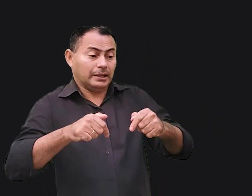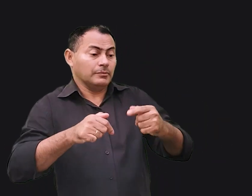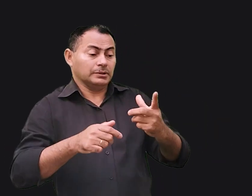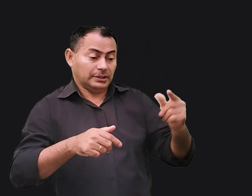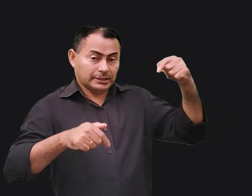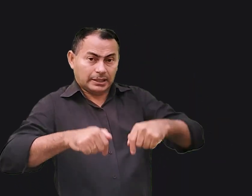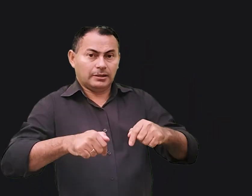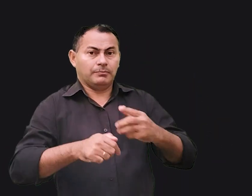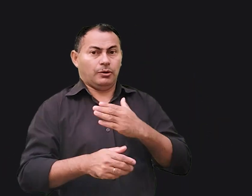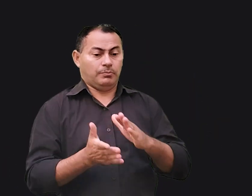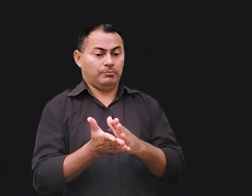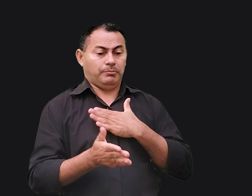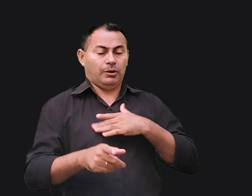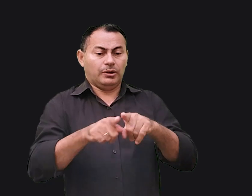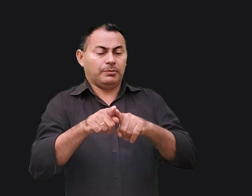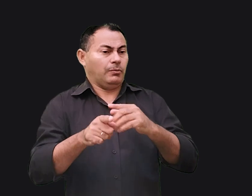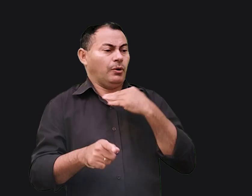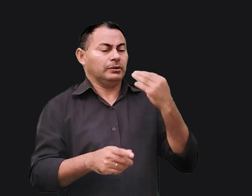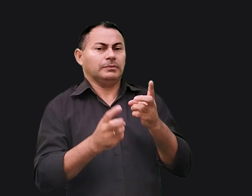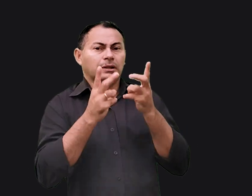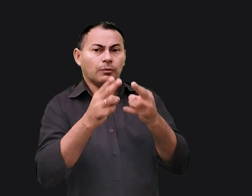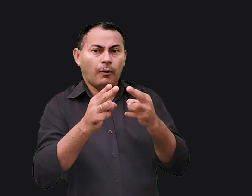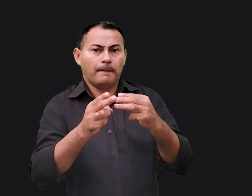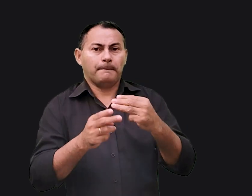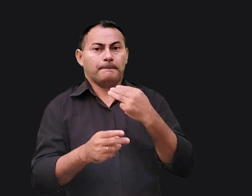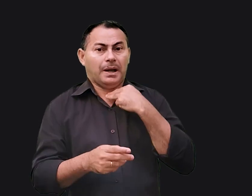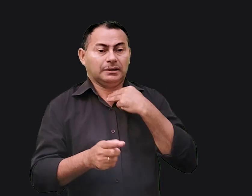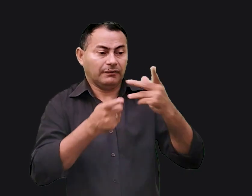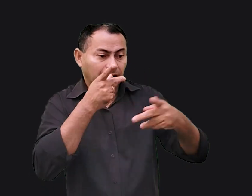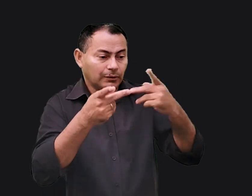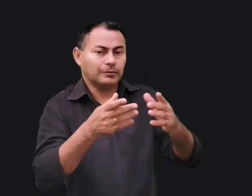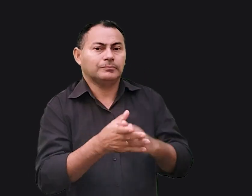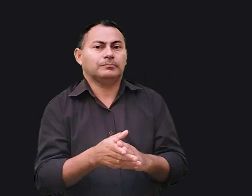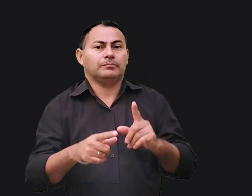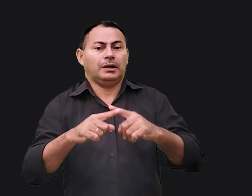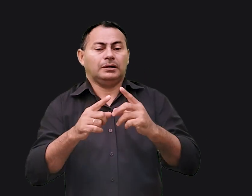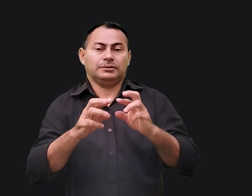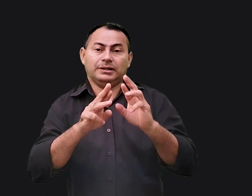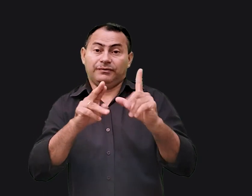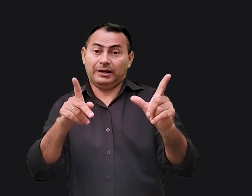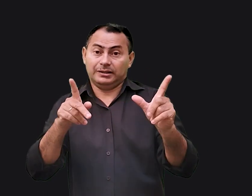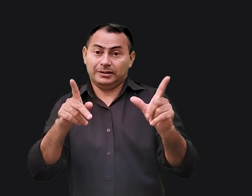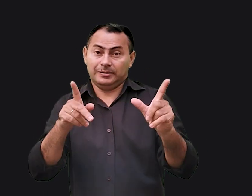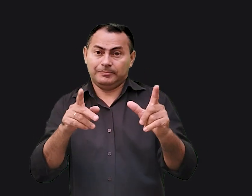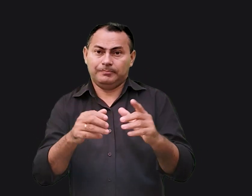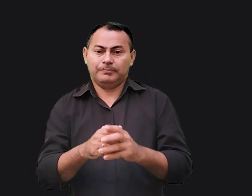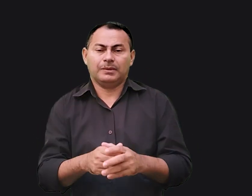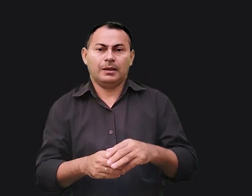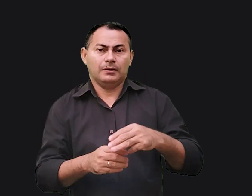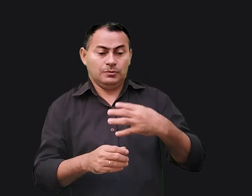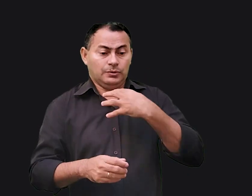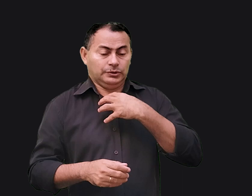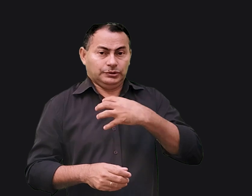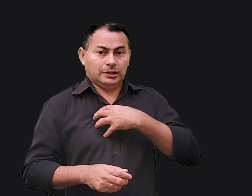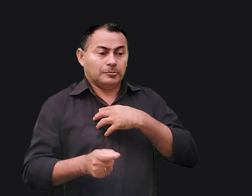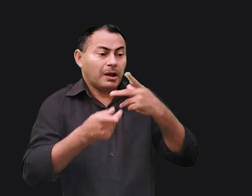teria morrido. Ela disse a mesma coisa que Marta, mas com uma diferença. A maneira como